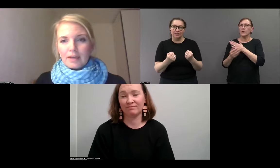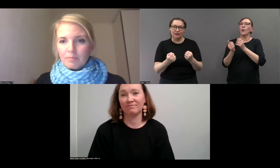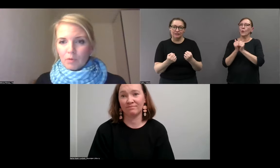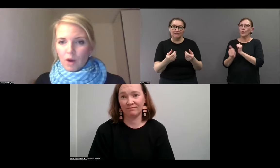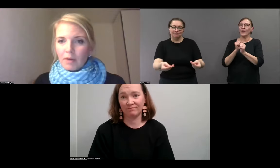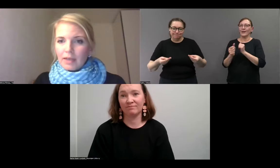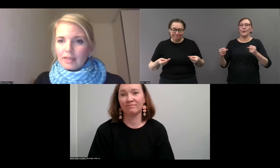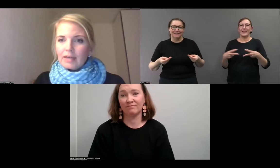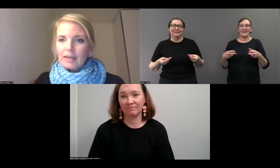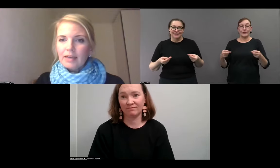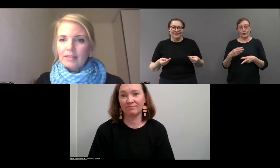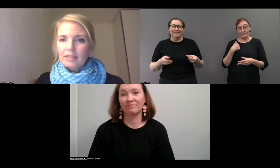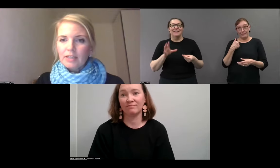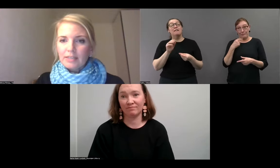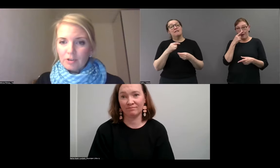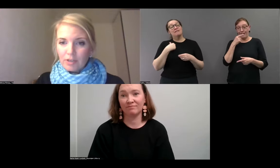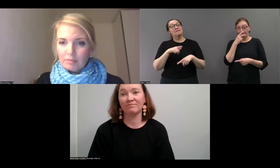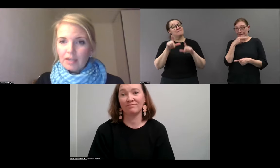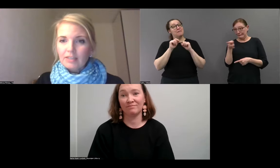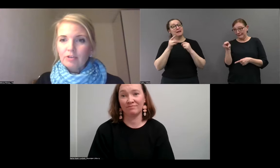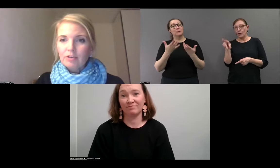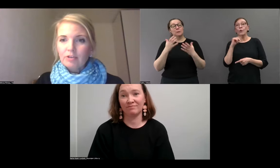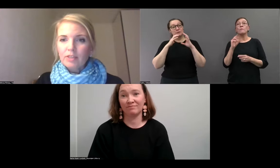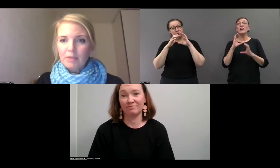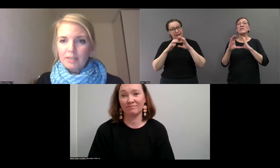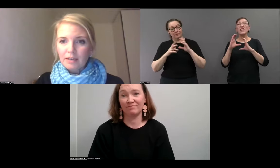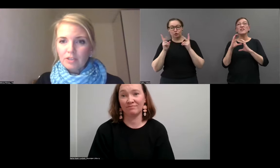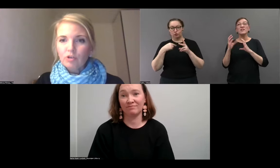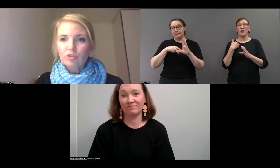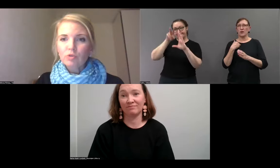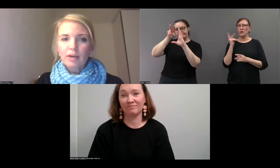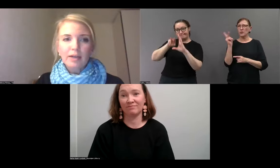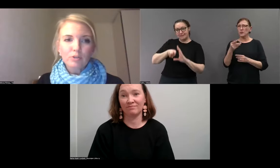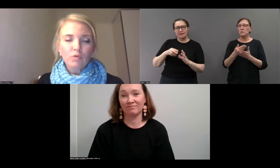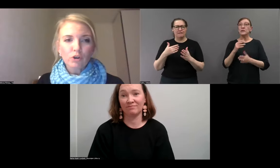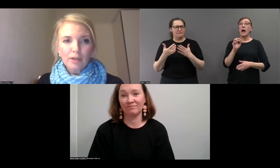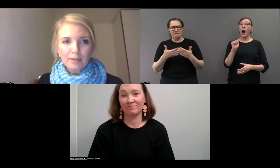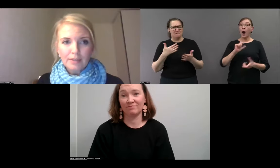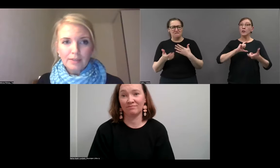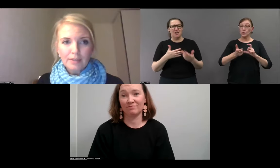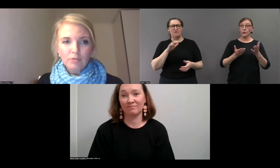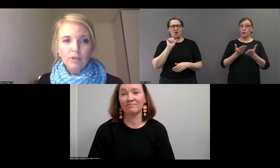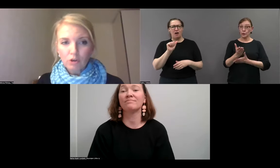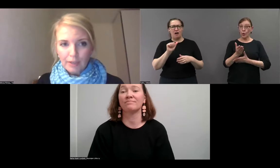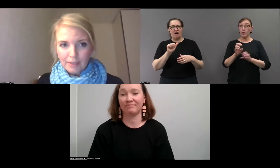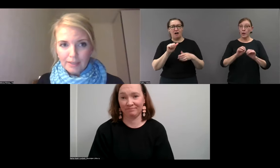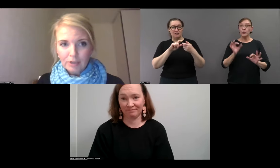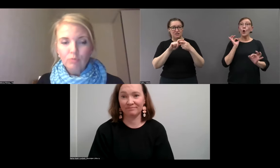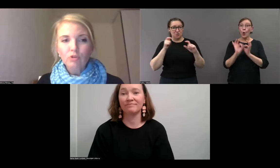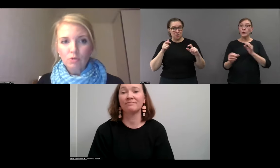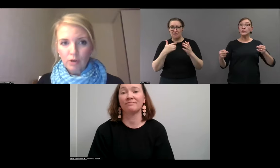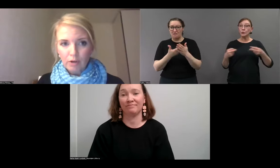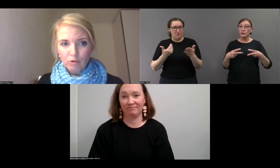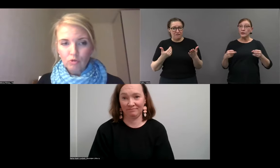Ja täällä huomaan, että chatissa on esimerkiksi kysely, että miksi A-studion suora lähetys voi olla tekstitetty tai on